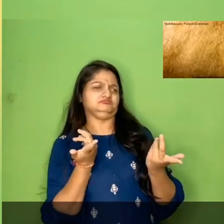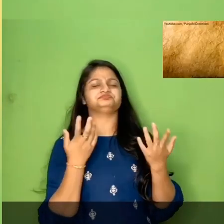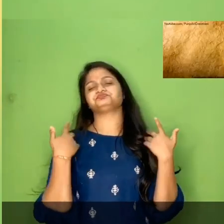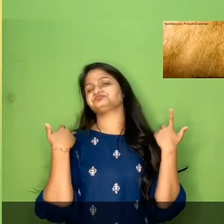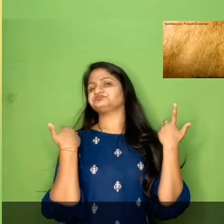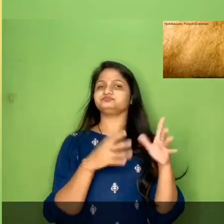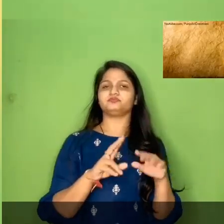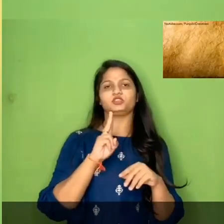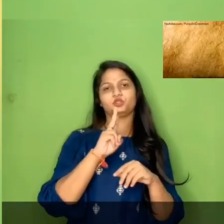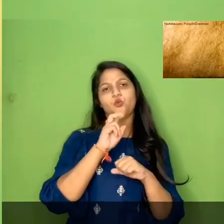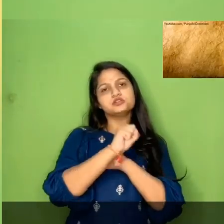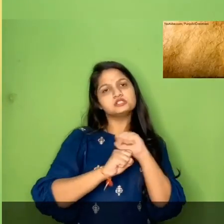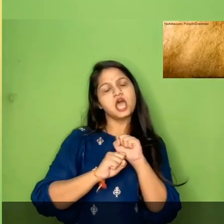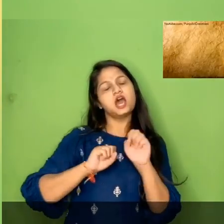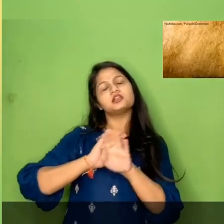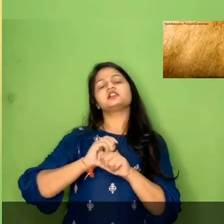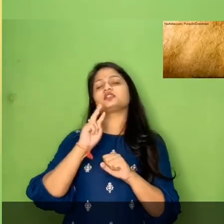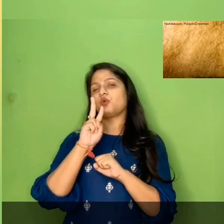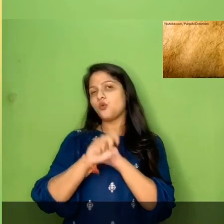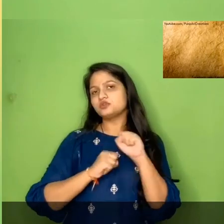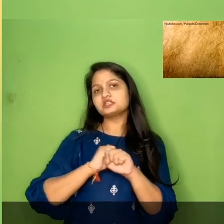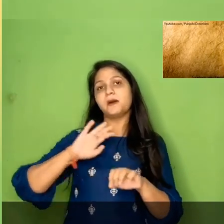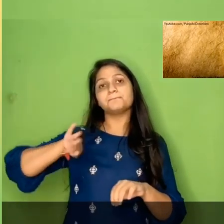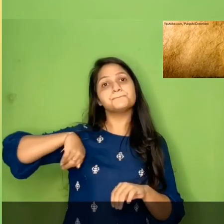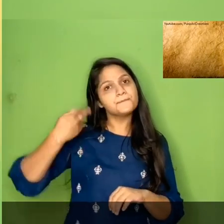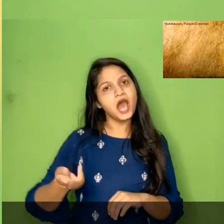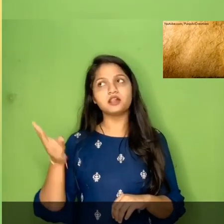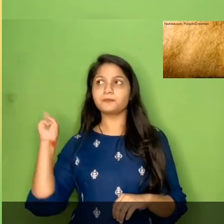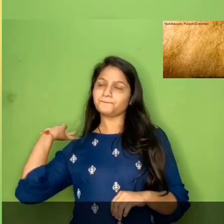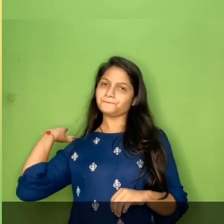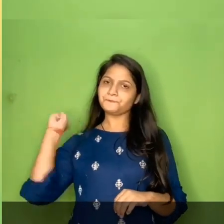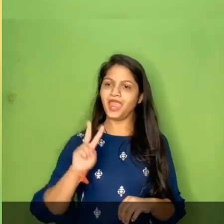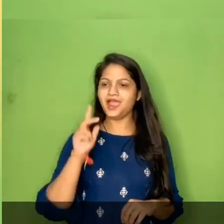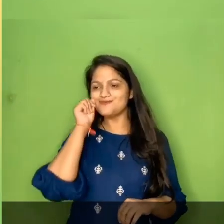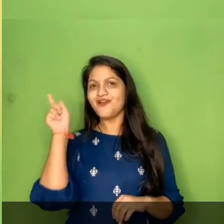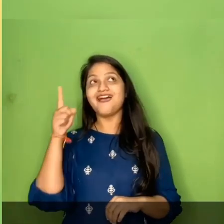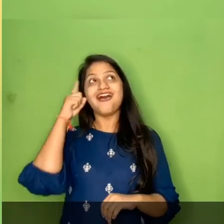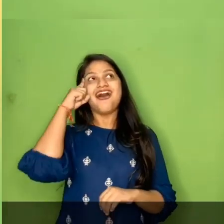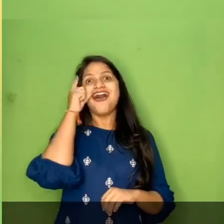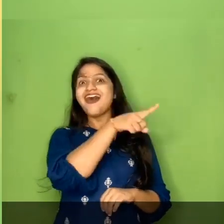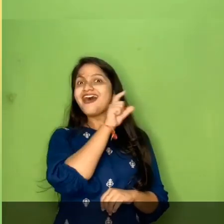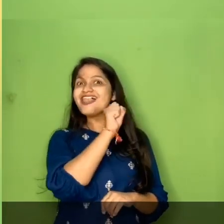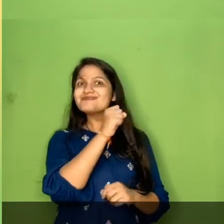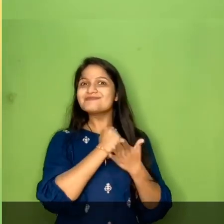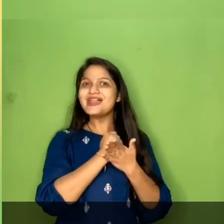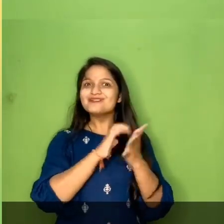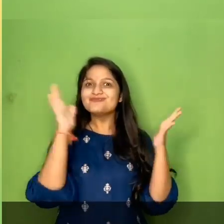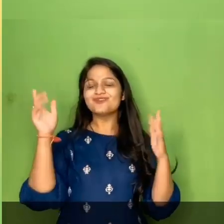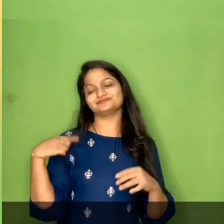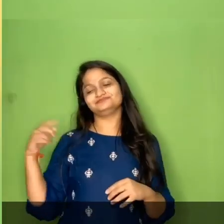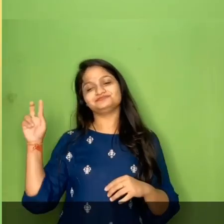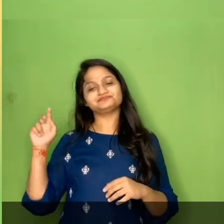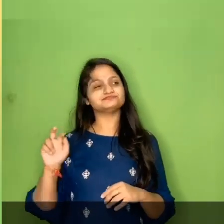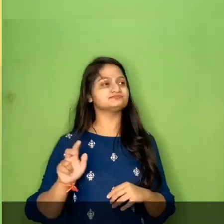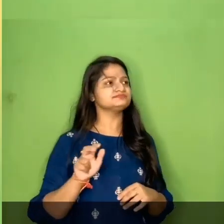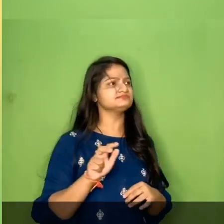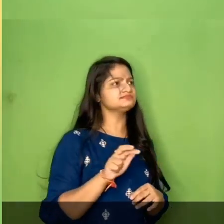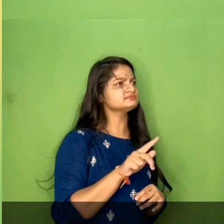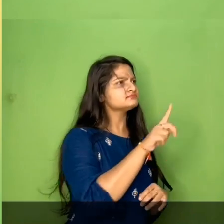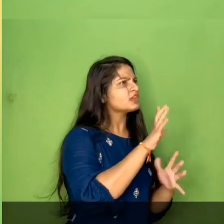करते हो? चलिए, साधु वापस चले जाता है। अब 2 साल बाद जब वो साधु फिर वापस आता है उस राजा से मिलने के